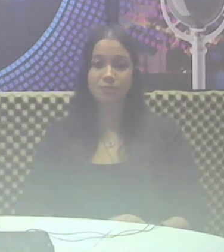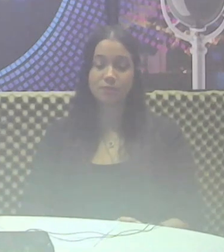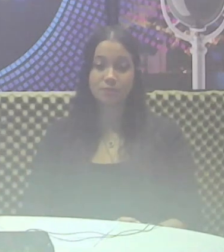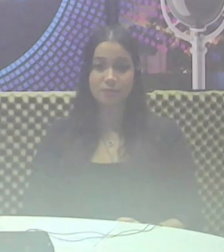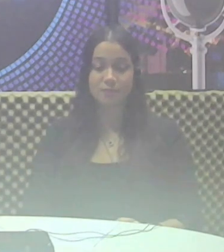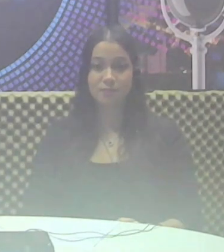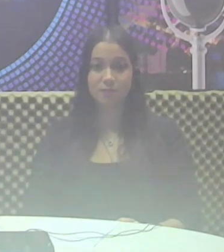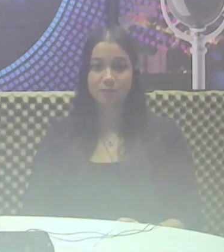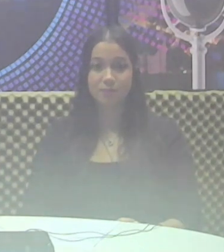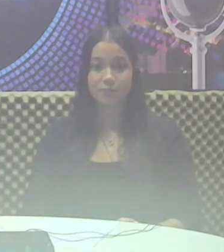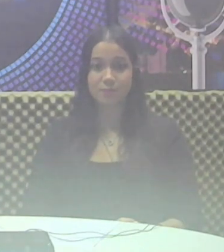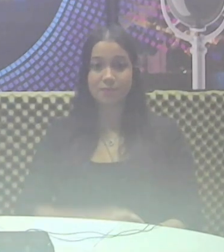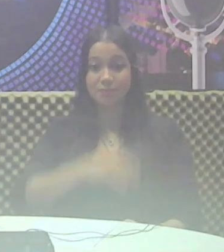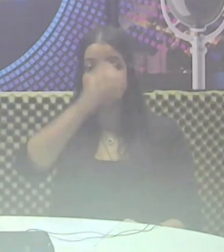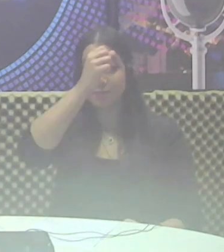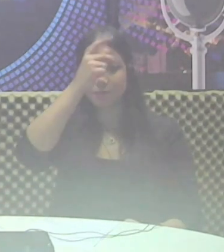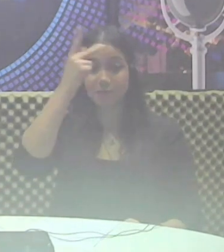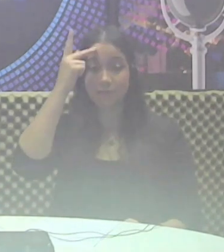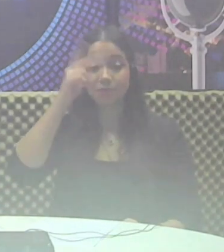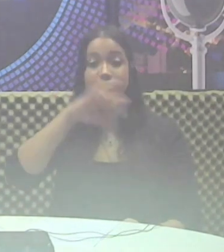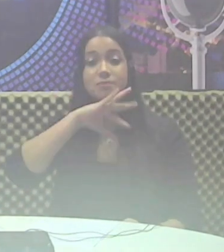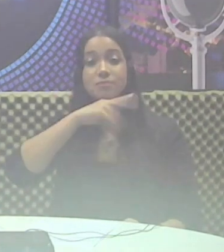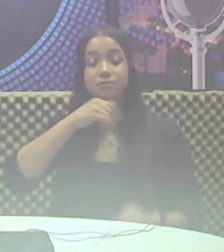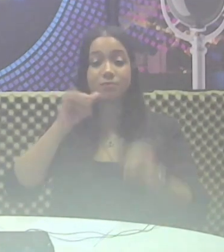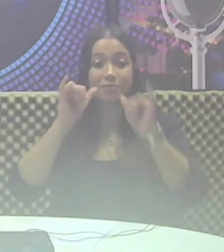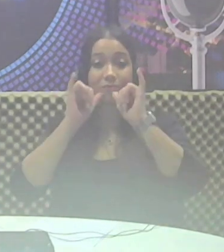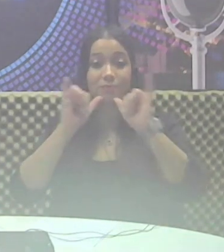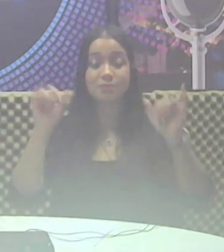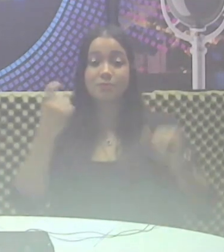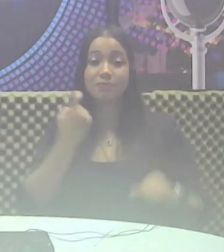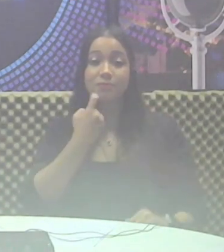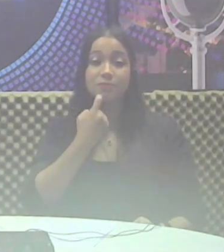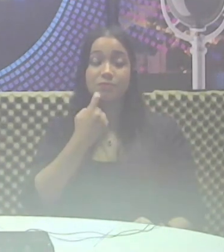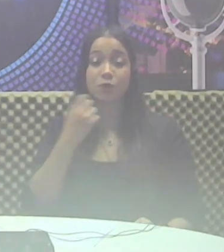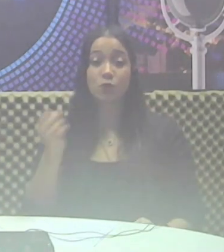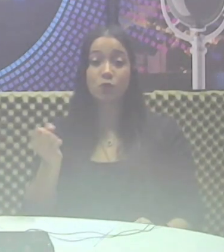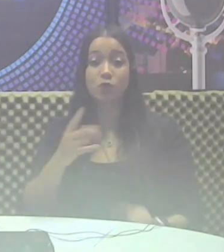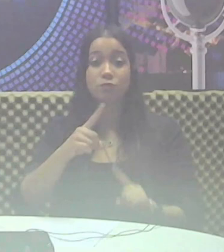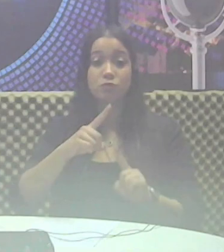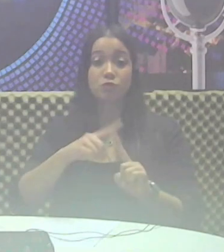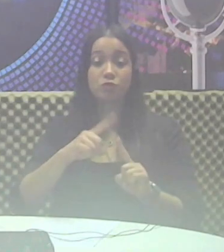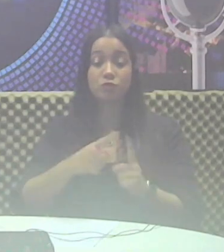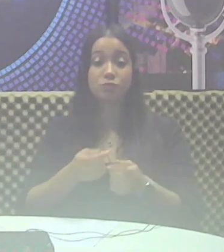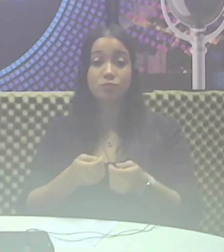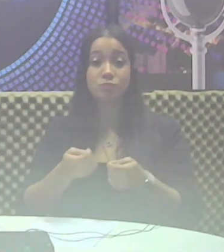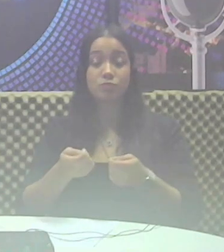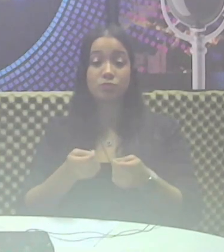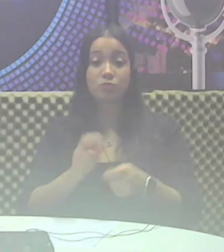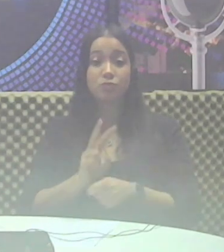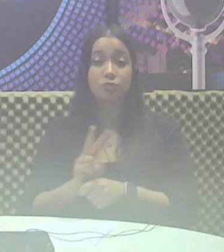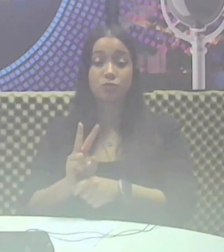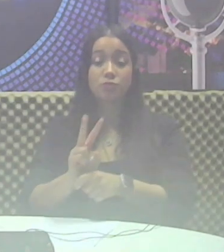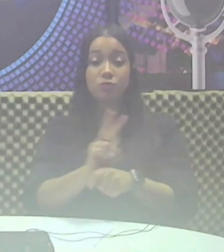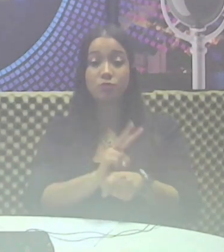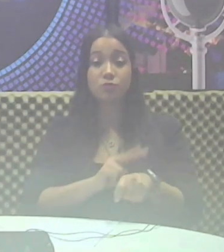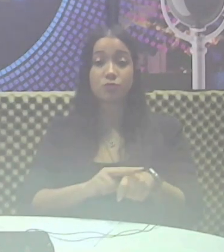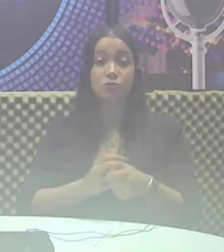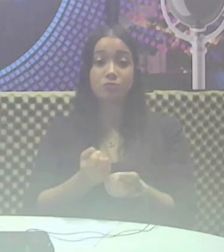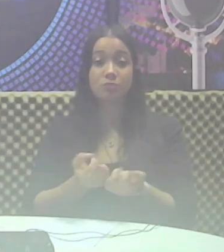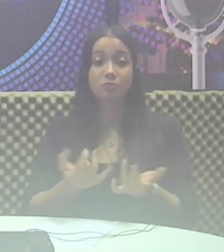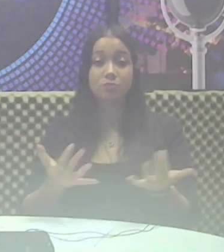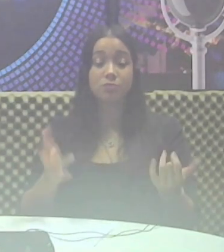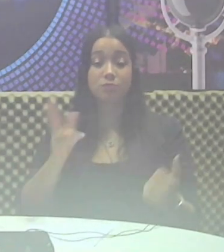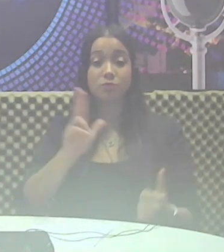notícias. O prefeito Odelmo Leão anunciou na última sexta-feira um novo modelo de gestão de preservação das áreas verdes de